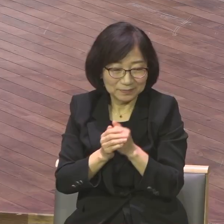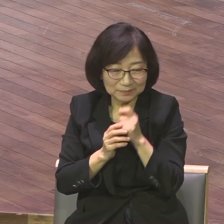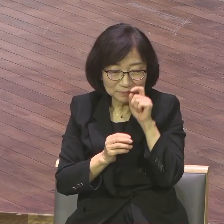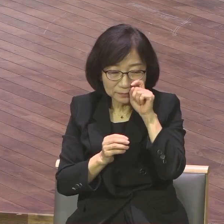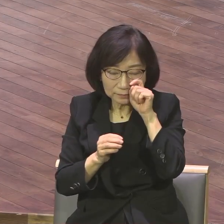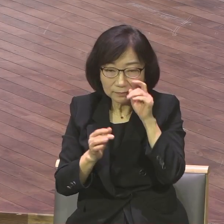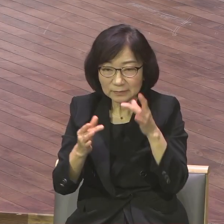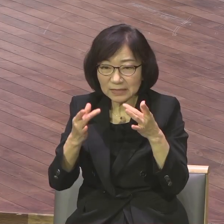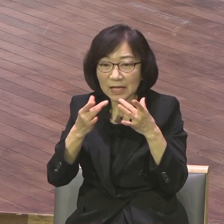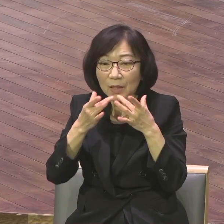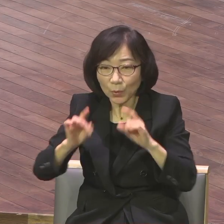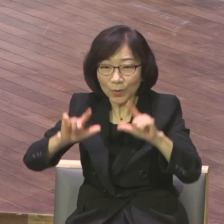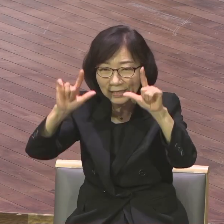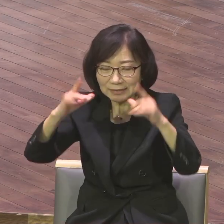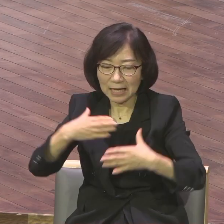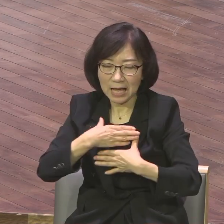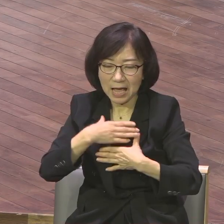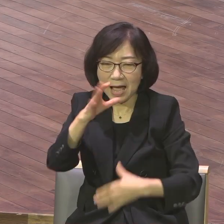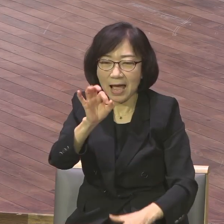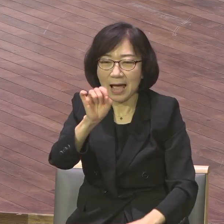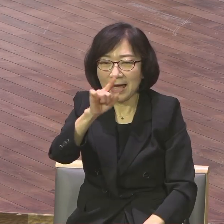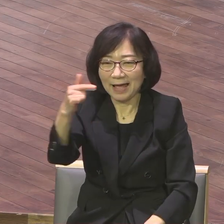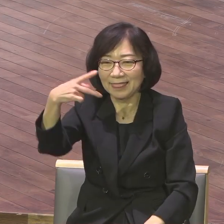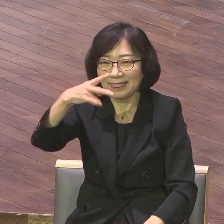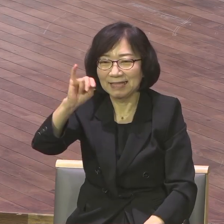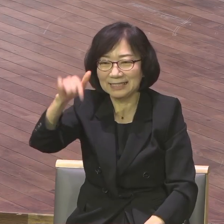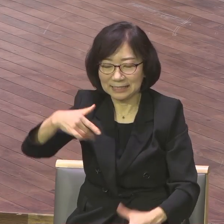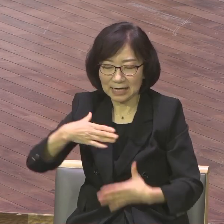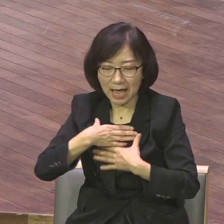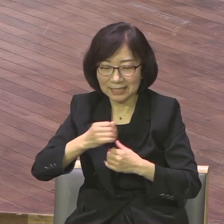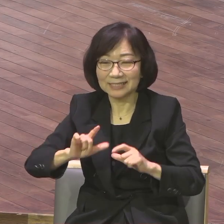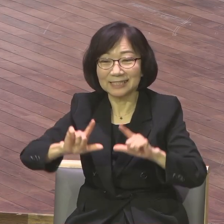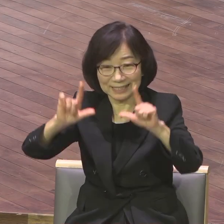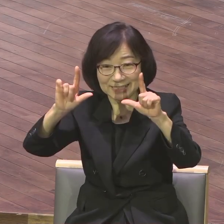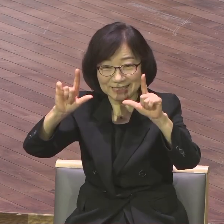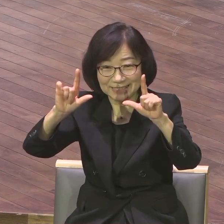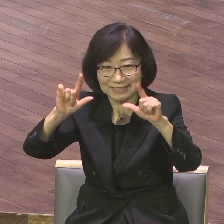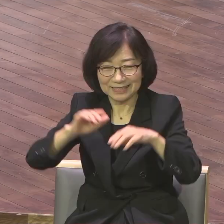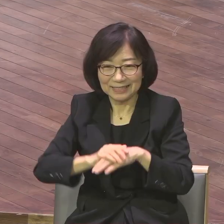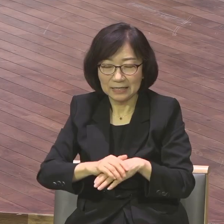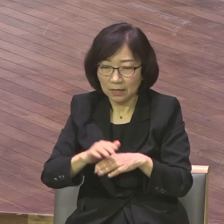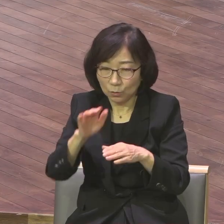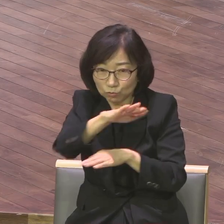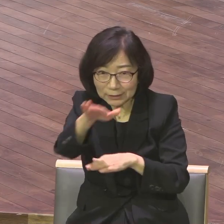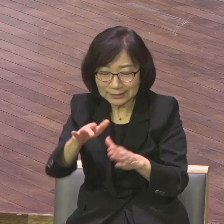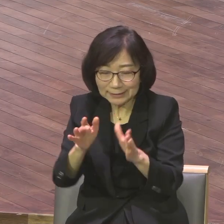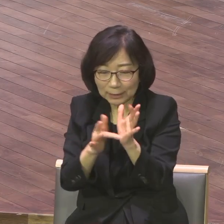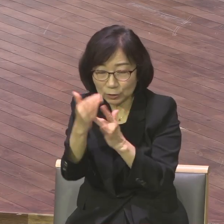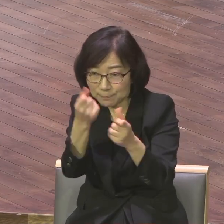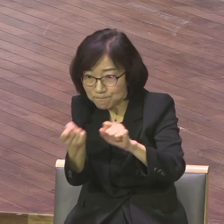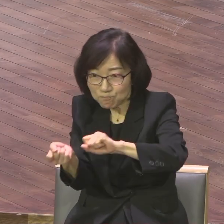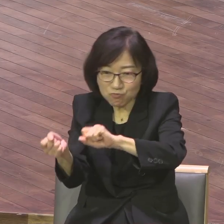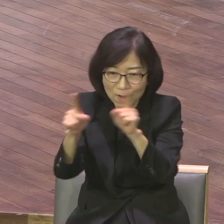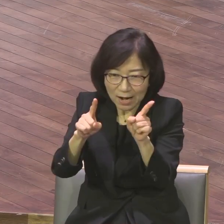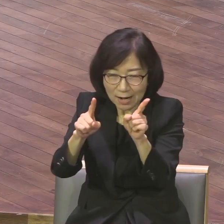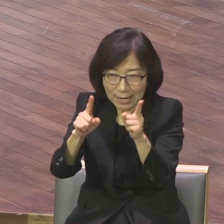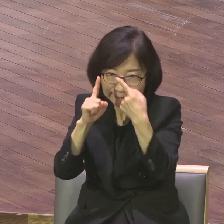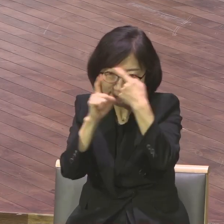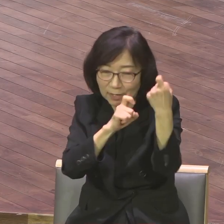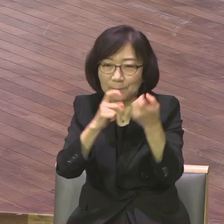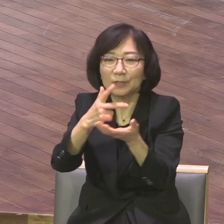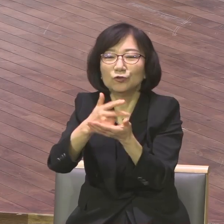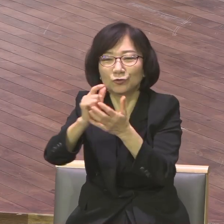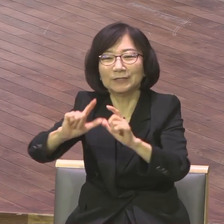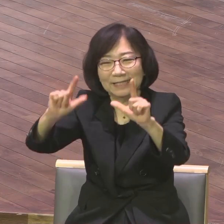안식일을 구약에 있는 일이기 때문에 우리는 주님이 부활하신 날을 주일이기 때문에 주일 예배를 드리는 것입니다.